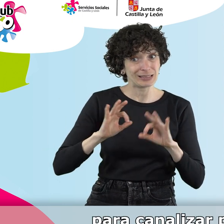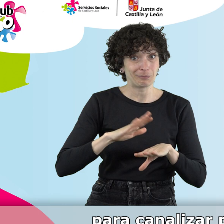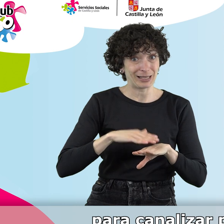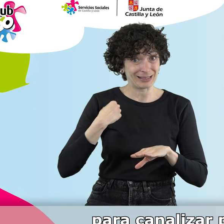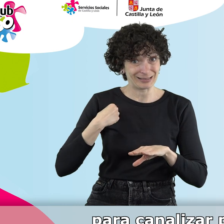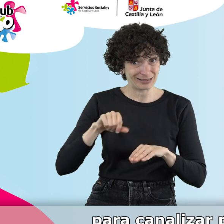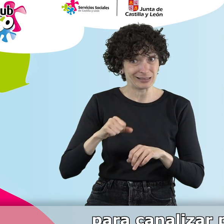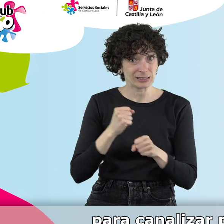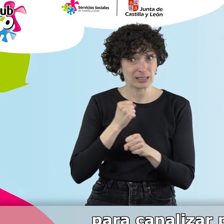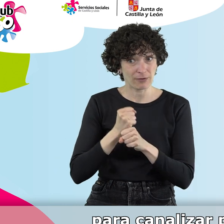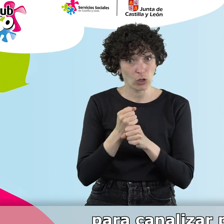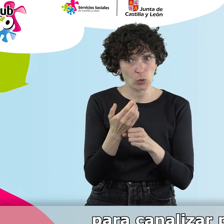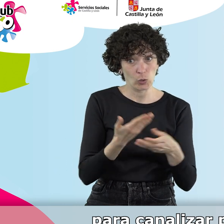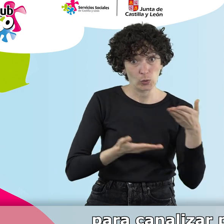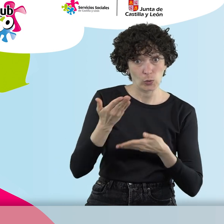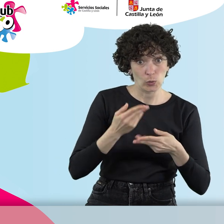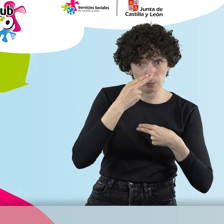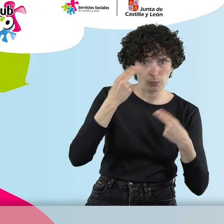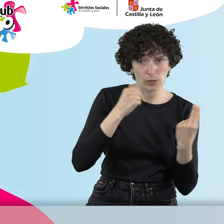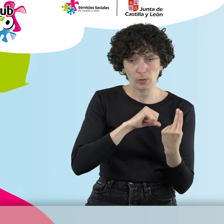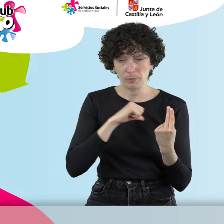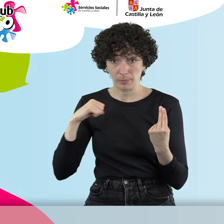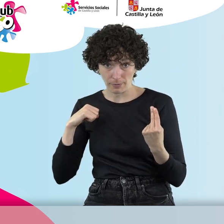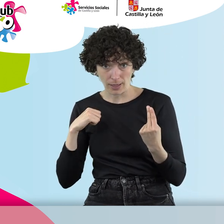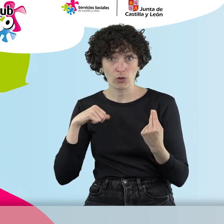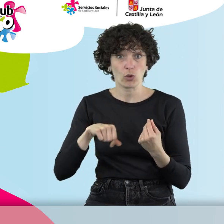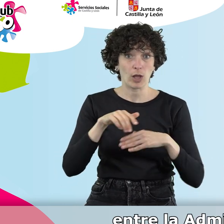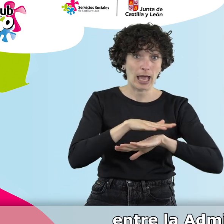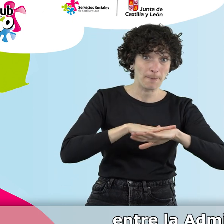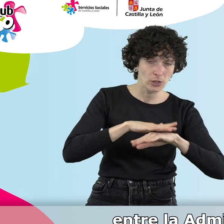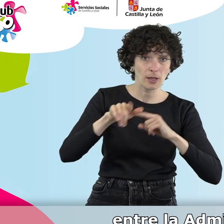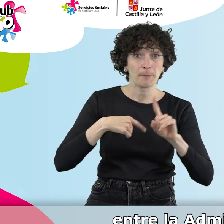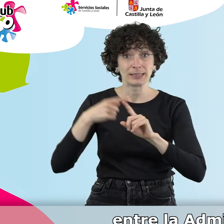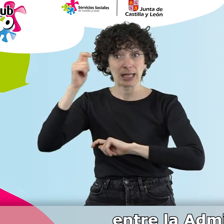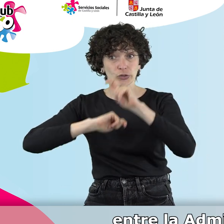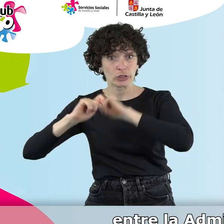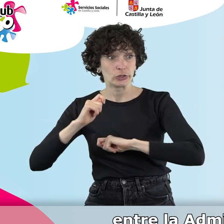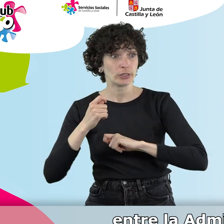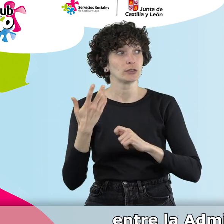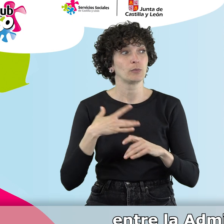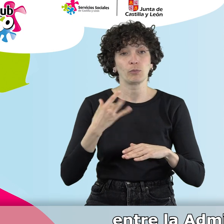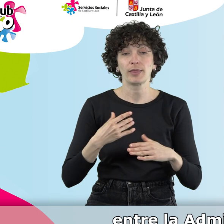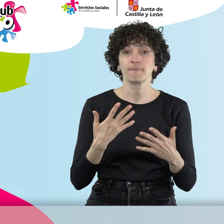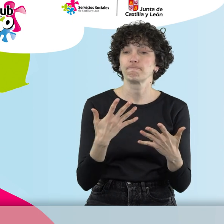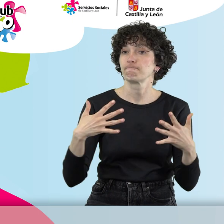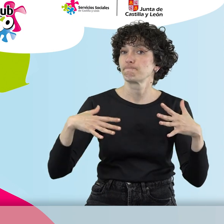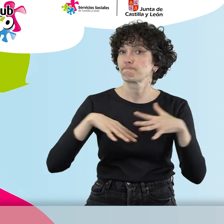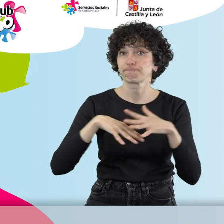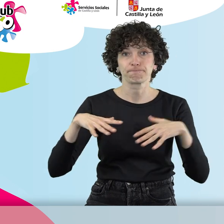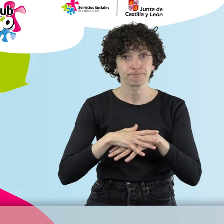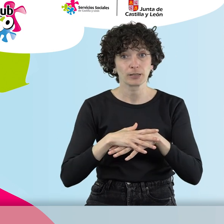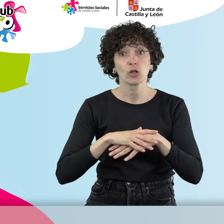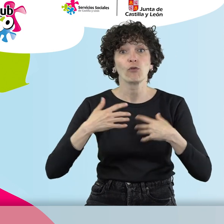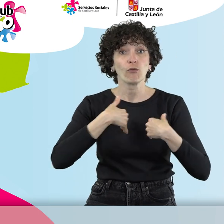canalizar precisamente este trabajo colaborativo entre lo público y lo privado, entre la administración y las asociaciones. Y tiene